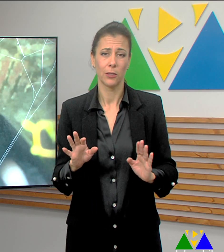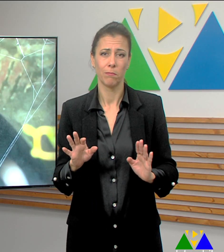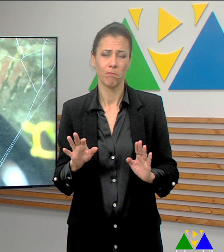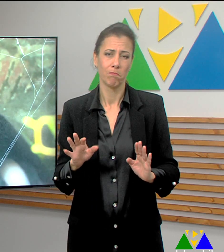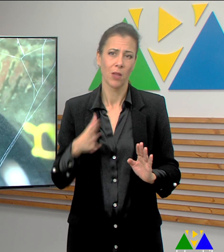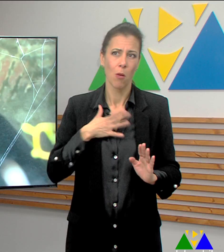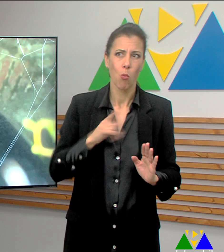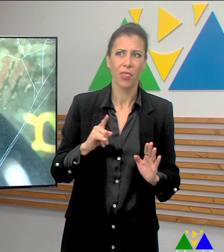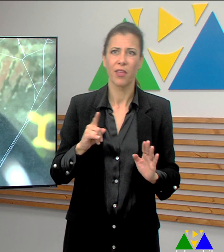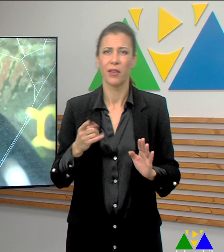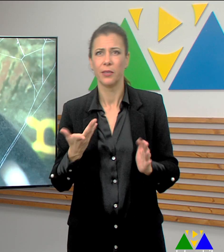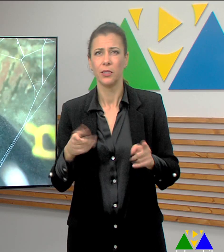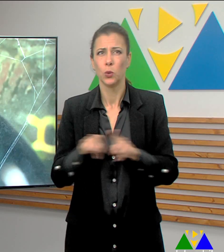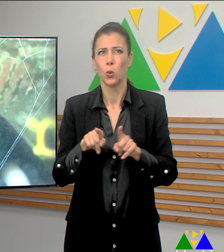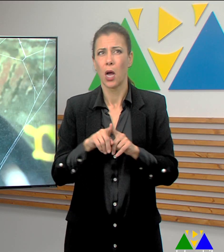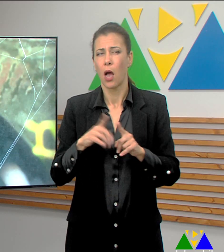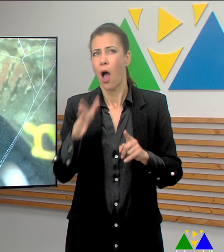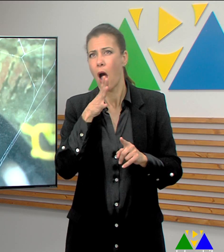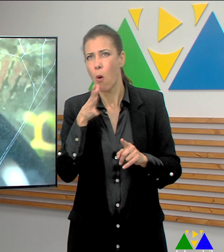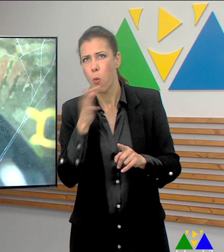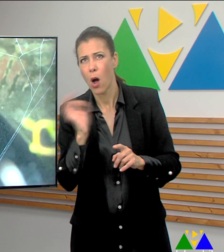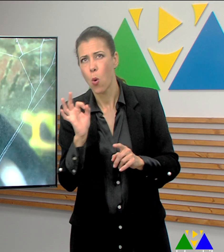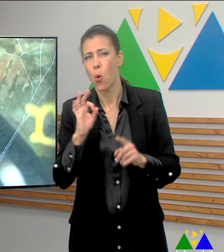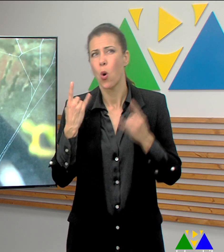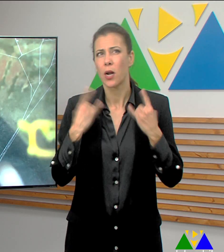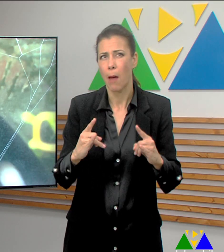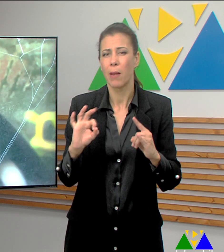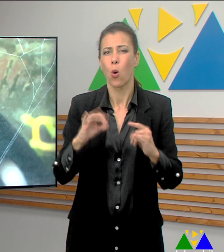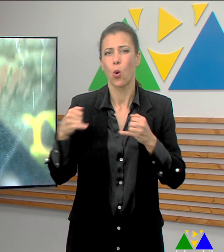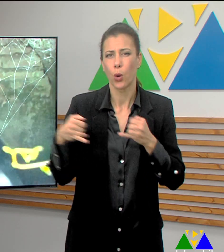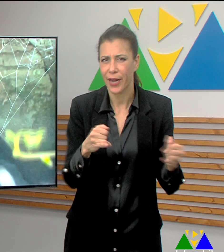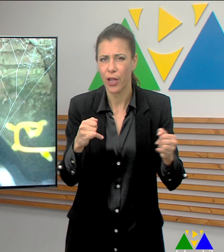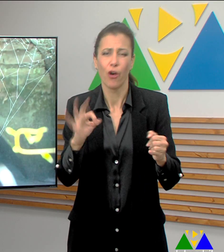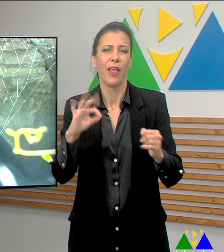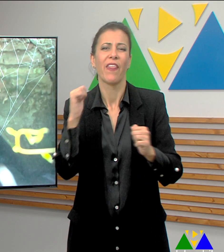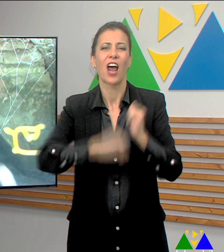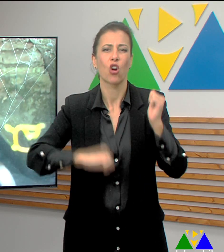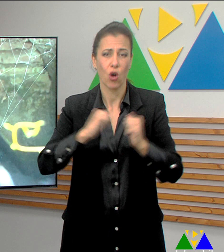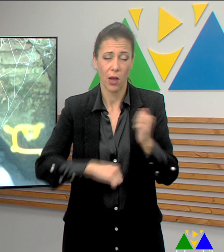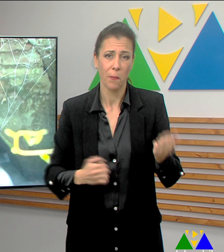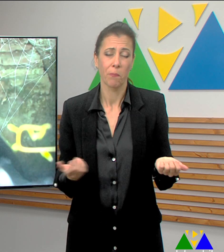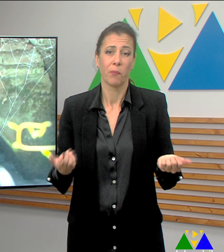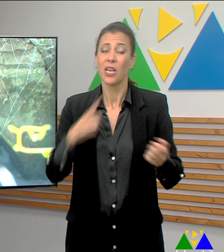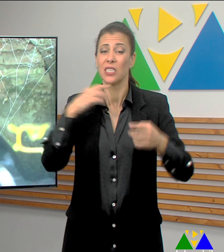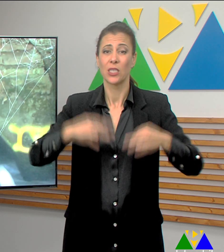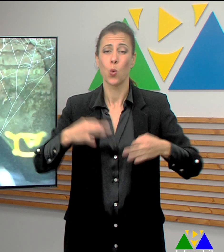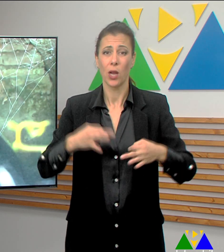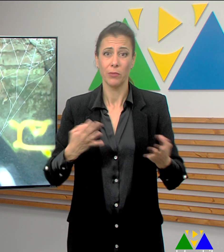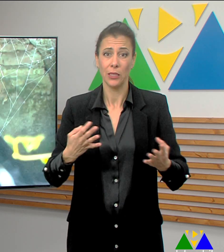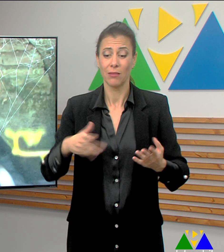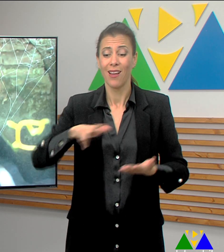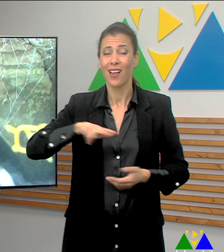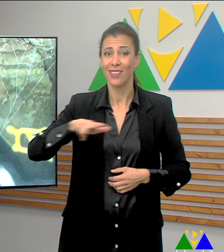sería rambla o agua de rambla o río de las rocas, ¿no? Y que seguramente los